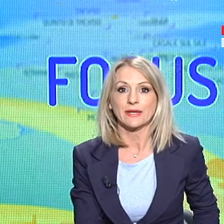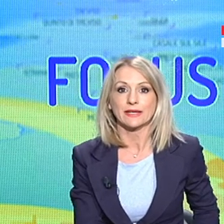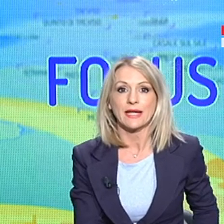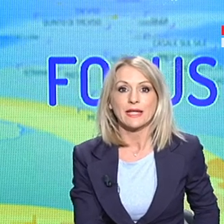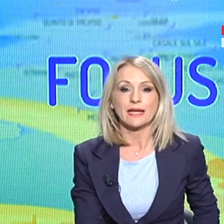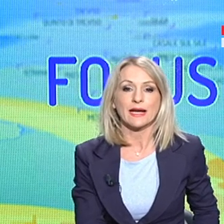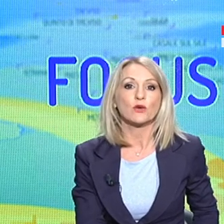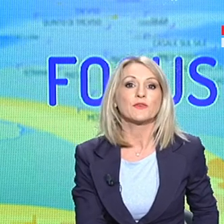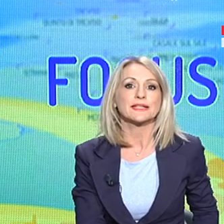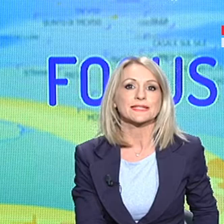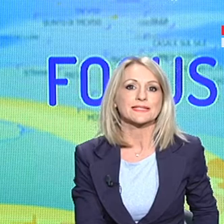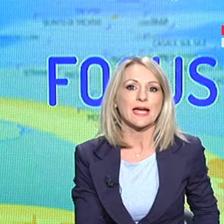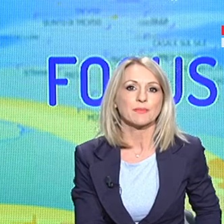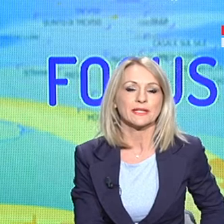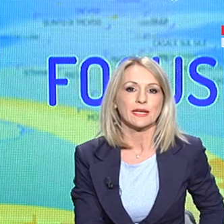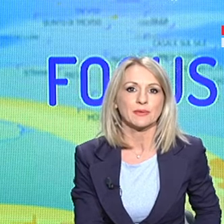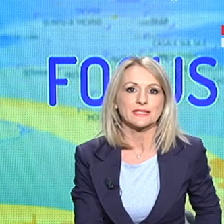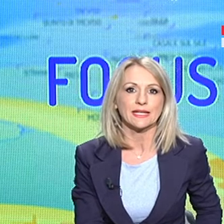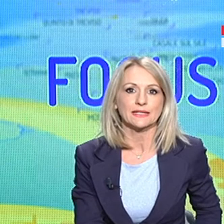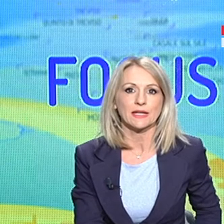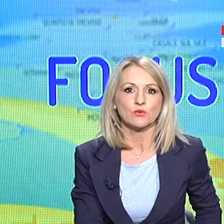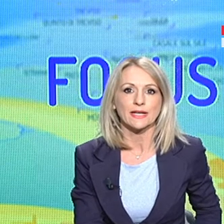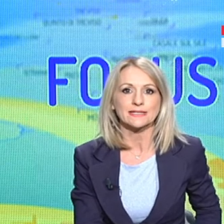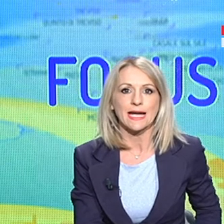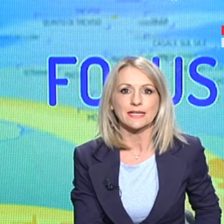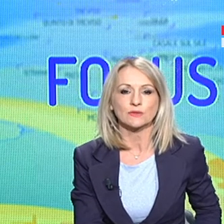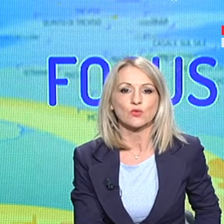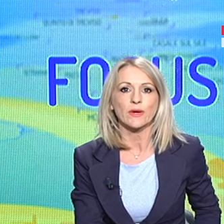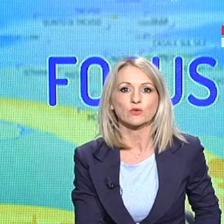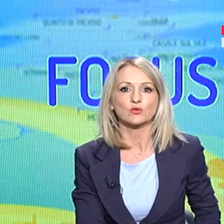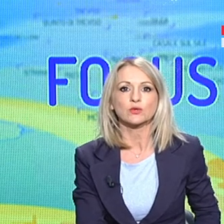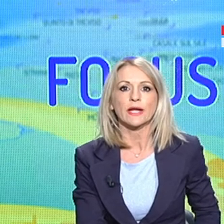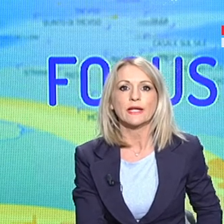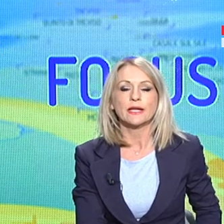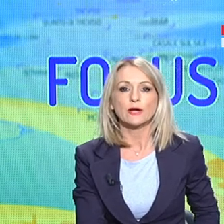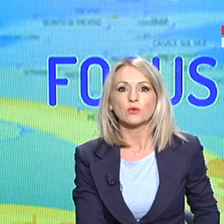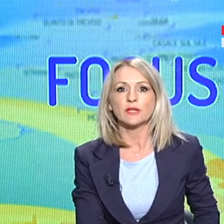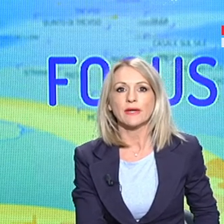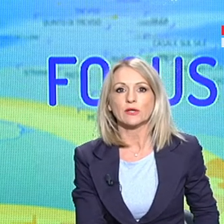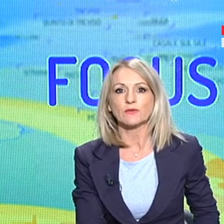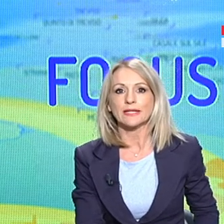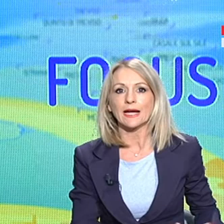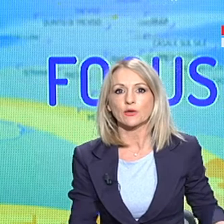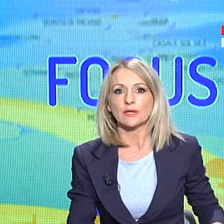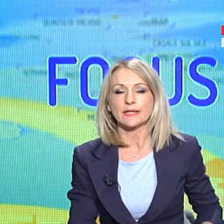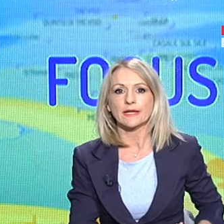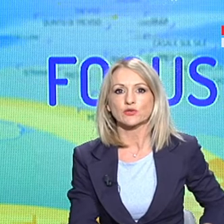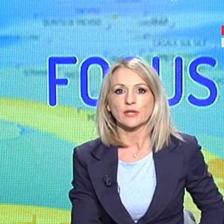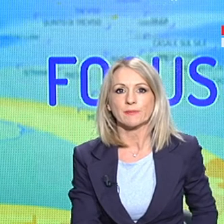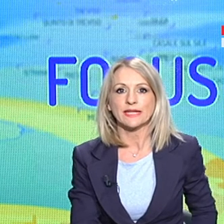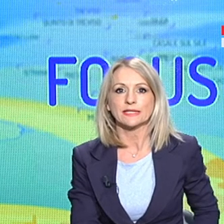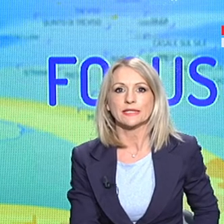Marghera per la conferenza stampa del presidente Luca Zaia e dunque con tutte le ultime novità, con